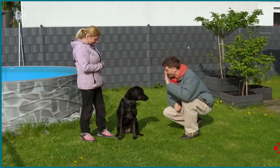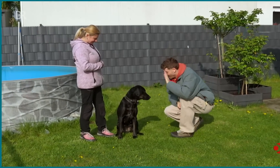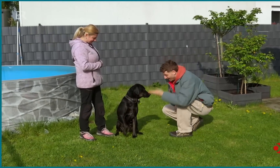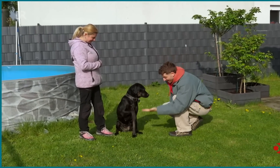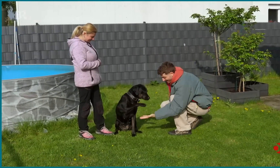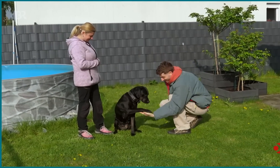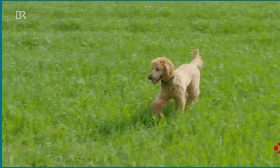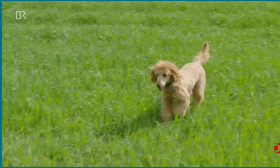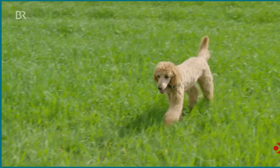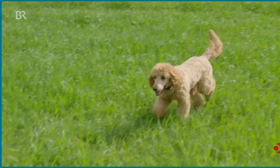Hallo.